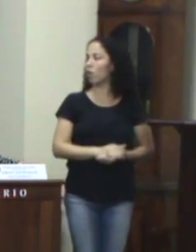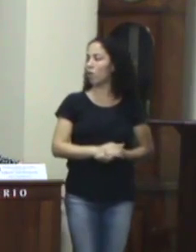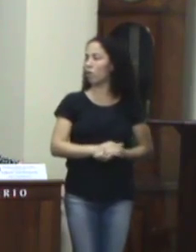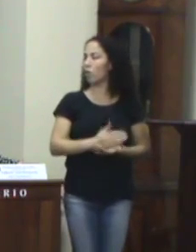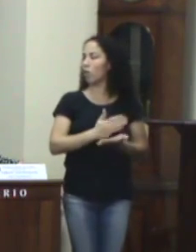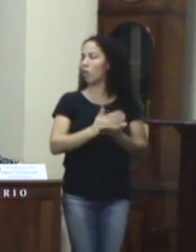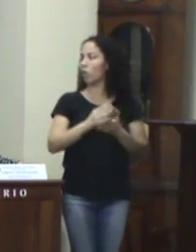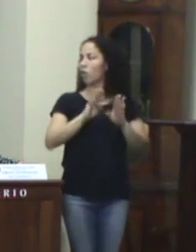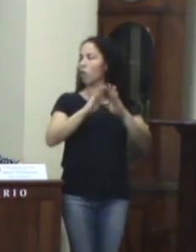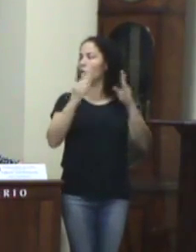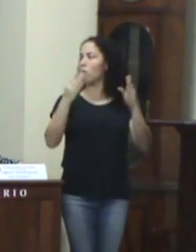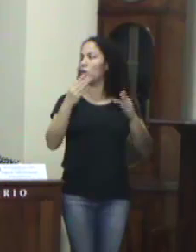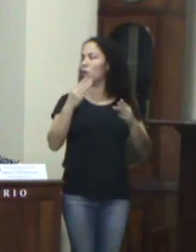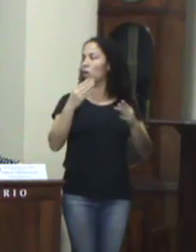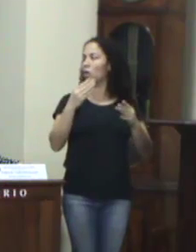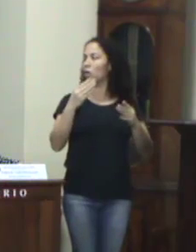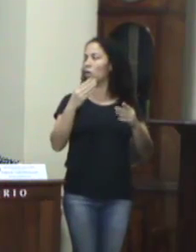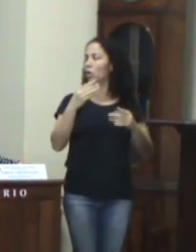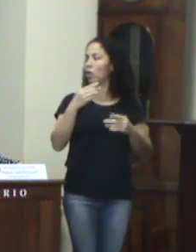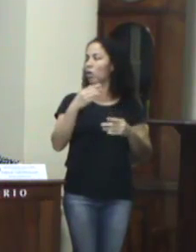A inauguração vai ser às